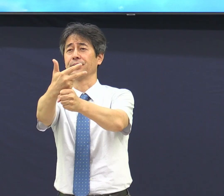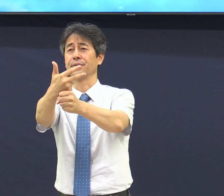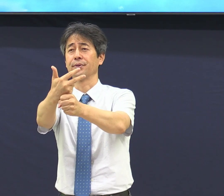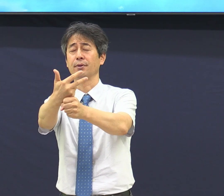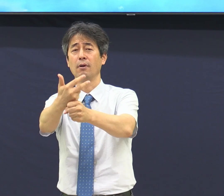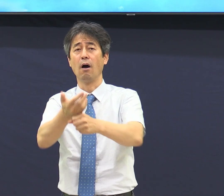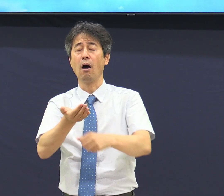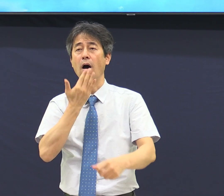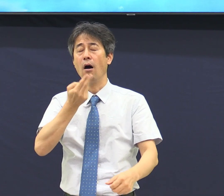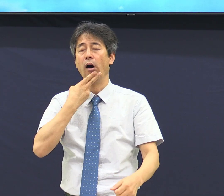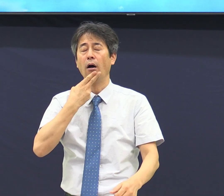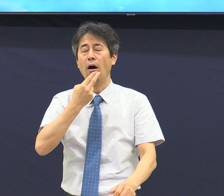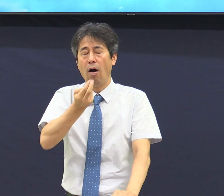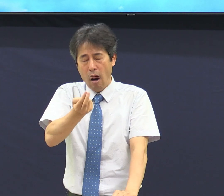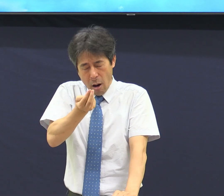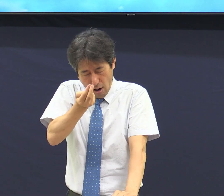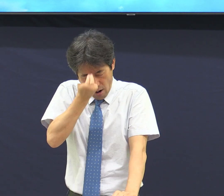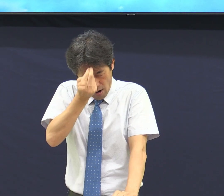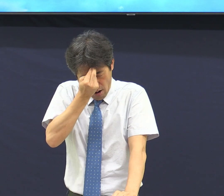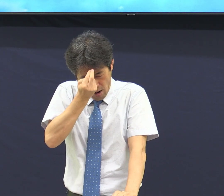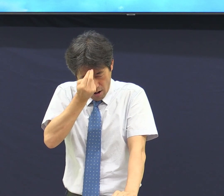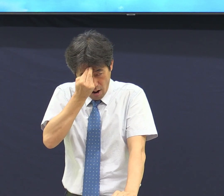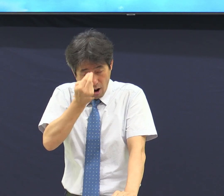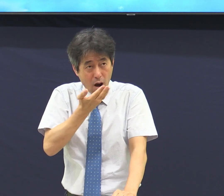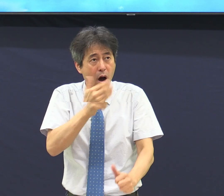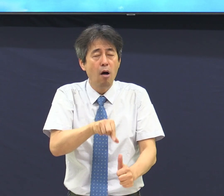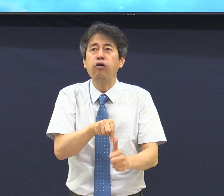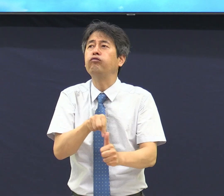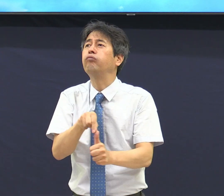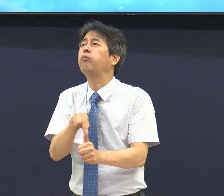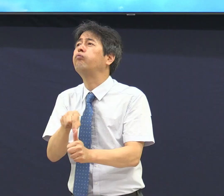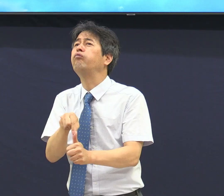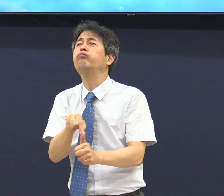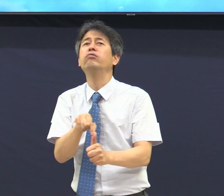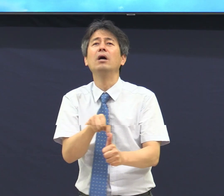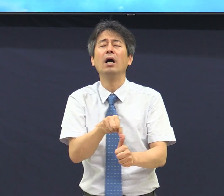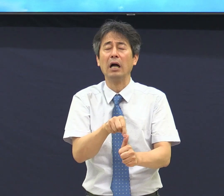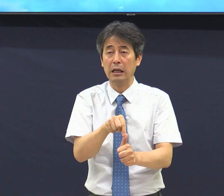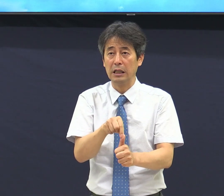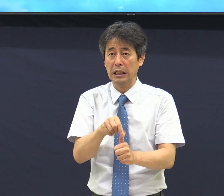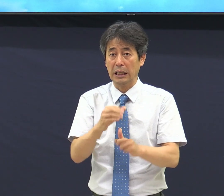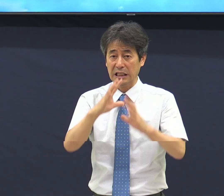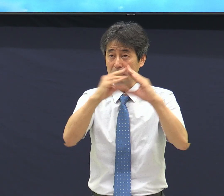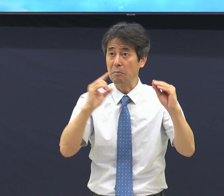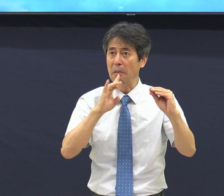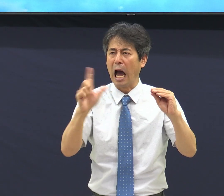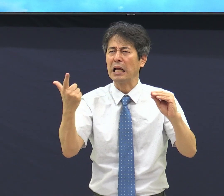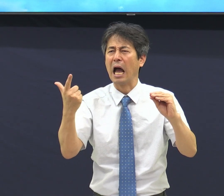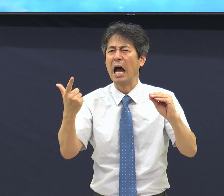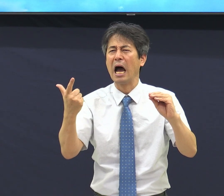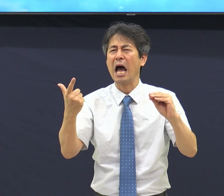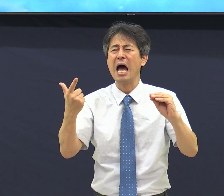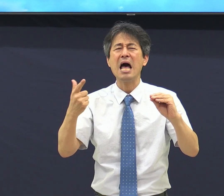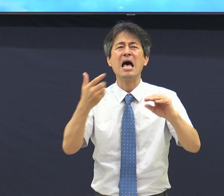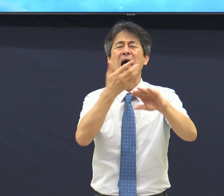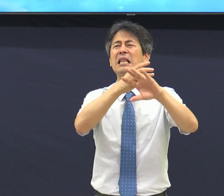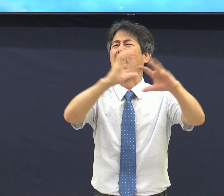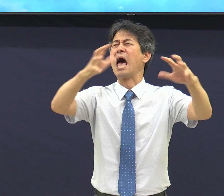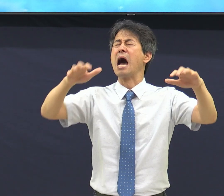비가 7년 동안 오지 않아 먹을 수 있는 것이 없다라는 것이죠. 이집트뿐만 아닙니다.